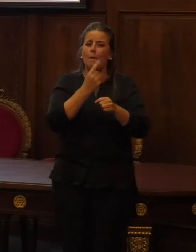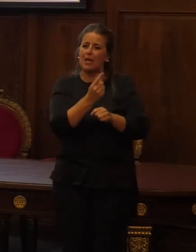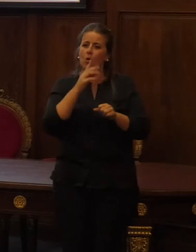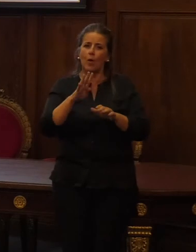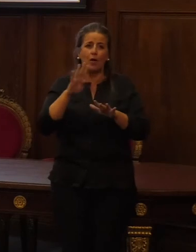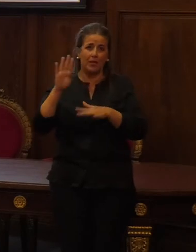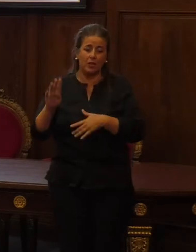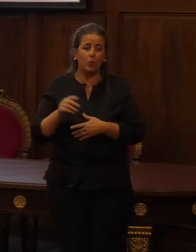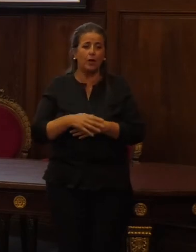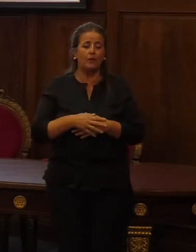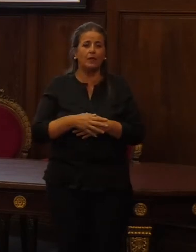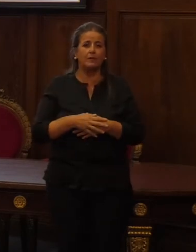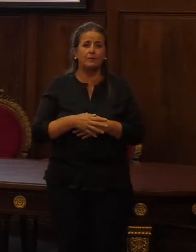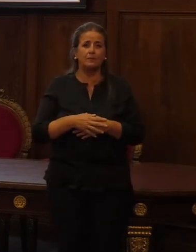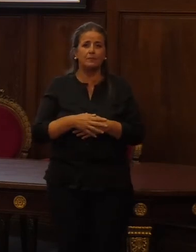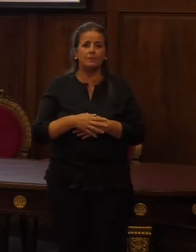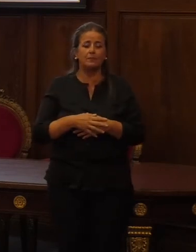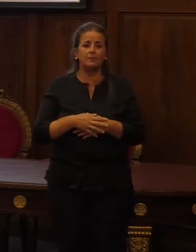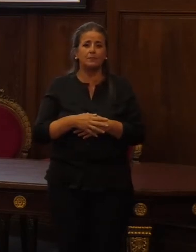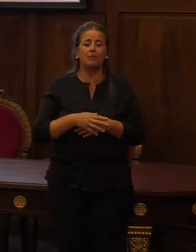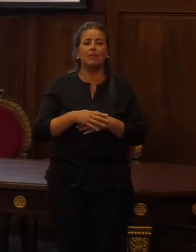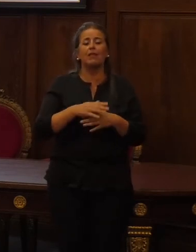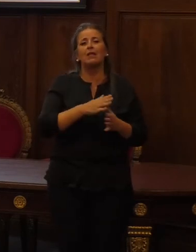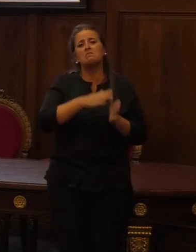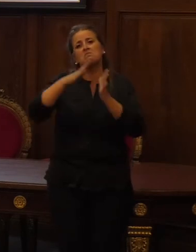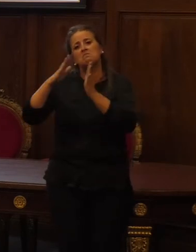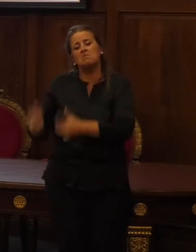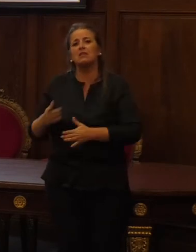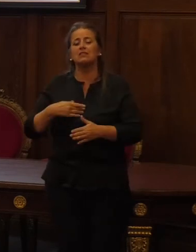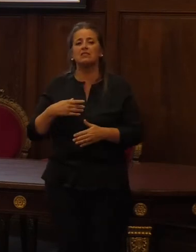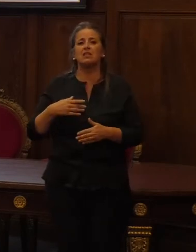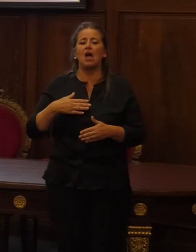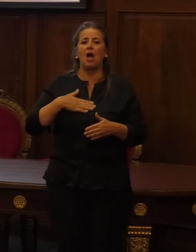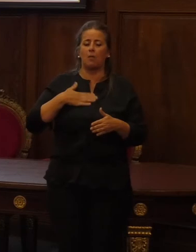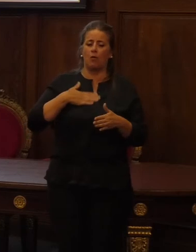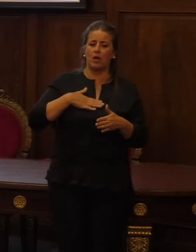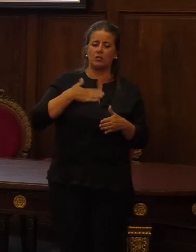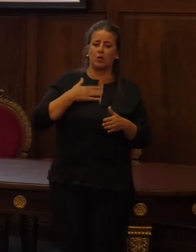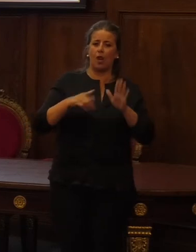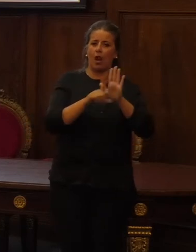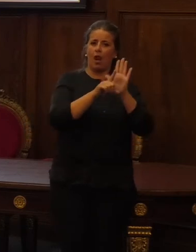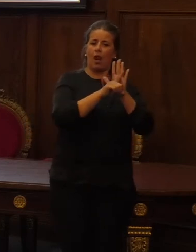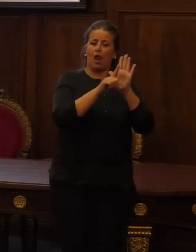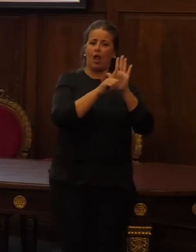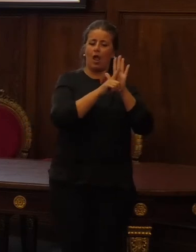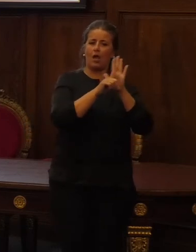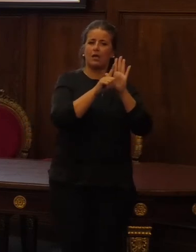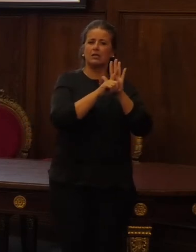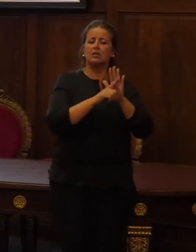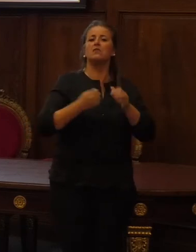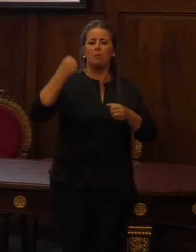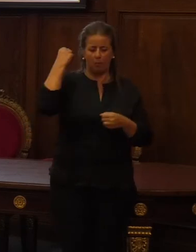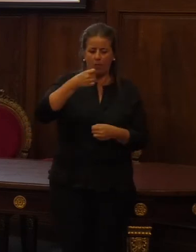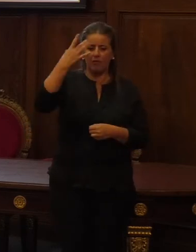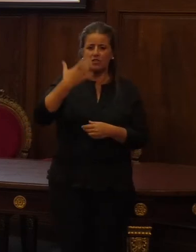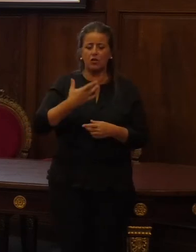1999, que es otro plano, que es el de la aprobación de la ley del ejercicio profesional o la reglamentación sobre el ejercicio